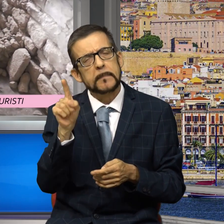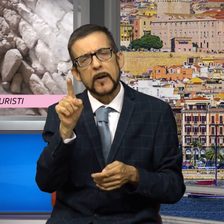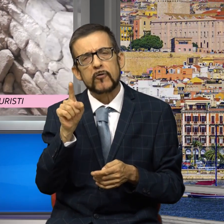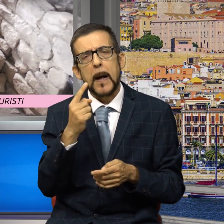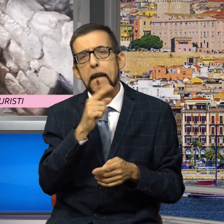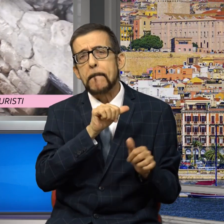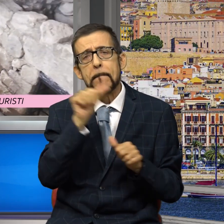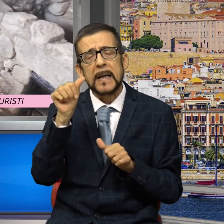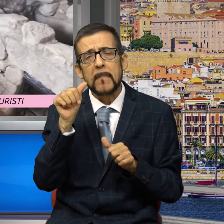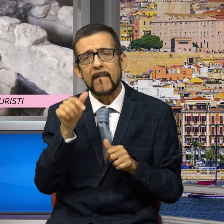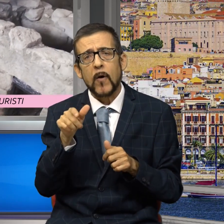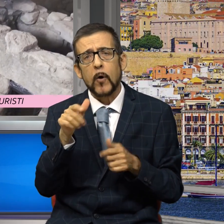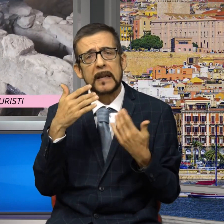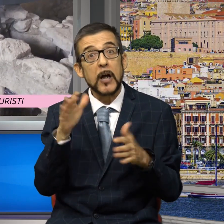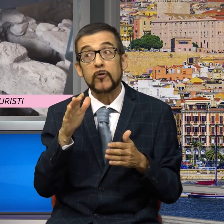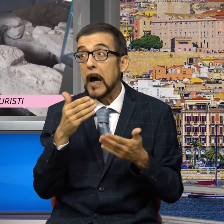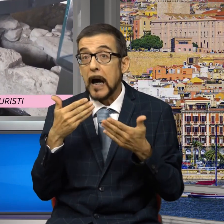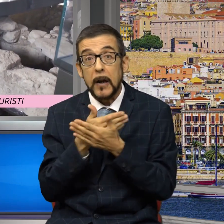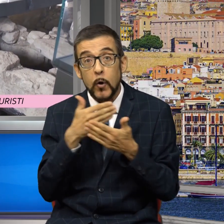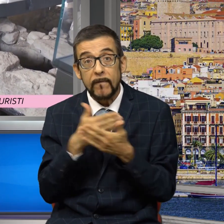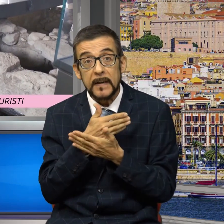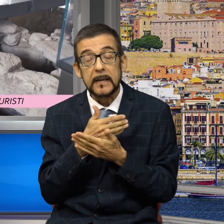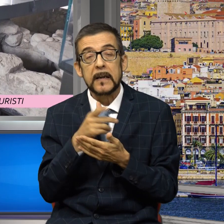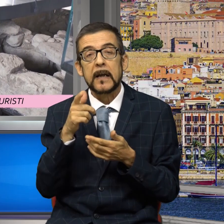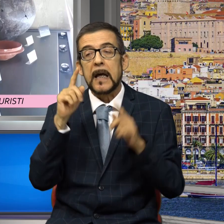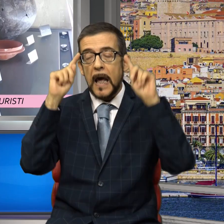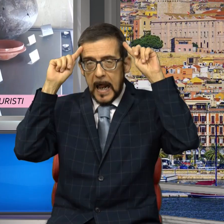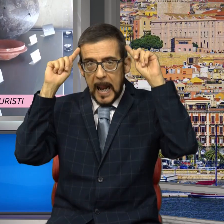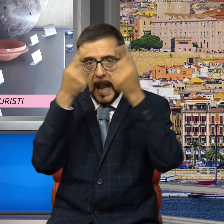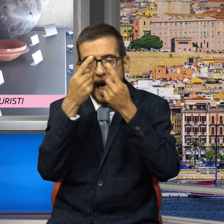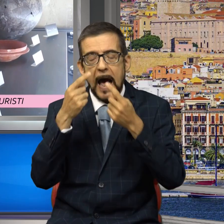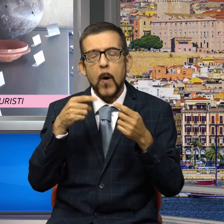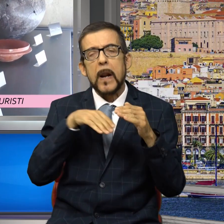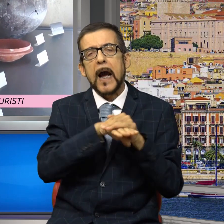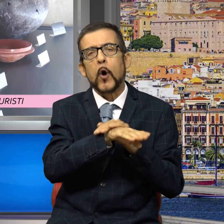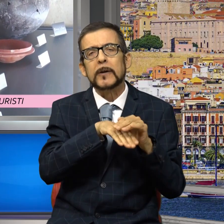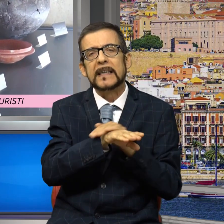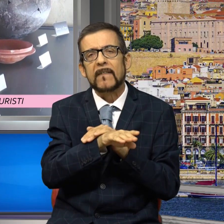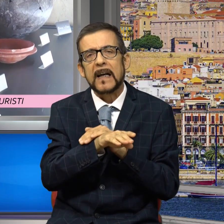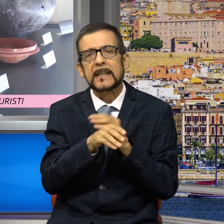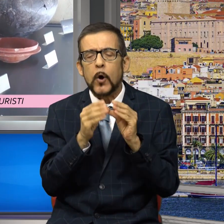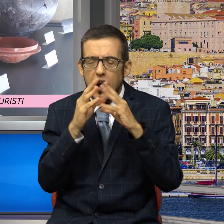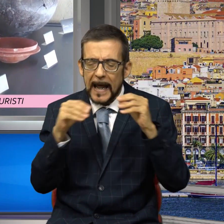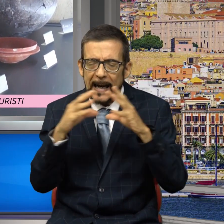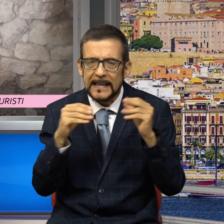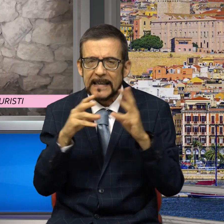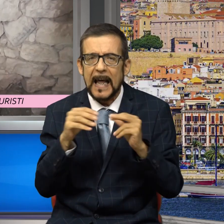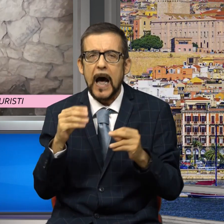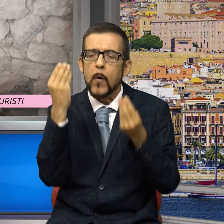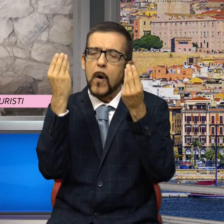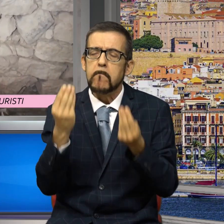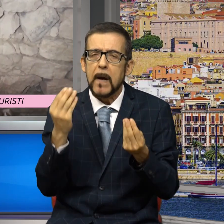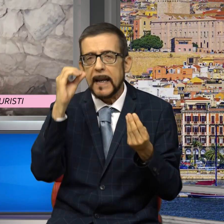prima volta, e già questa è una notizia, si avvia il corso di laurea in conservazione e restauro dei beni culturali. Una strada nuova, una